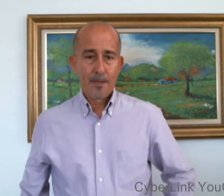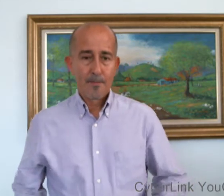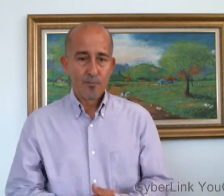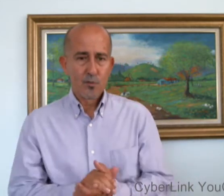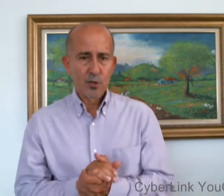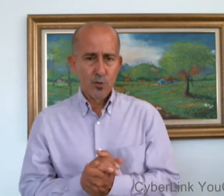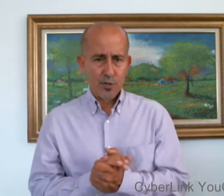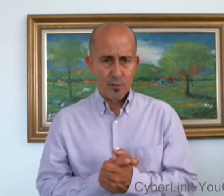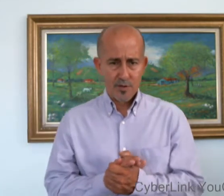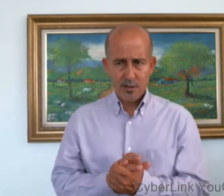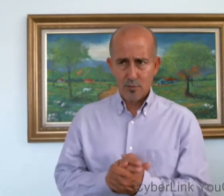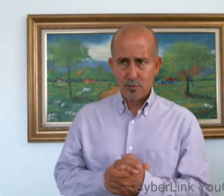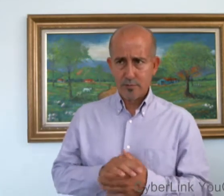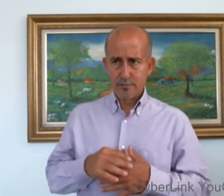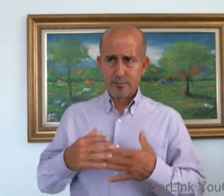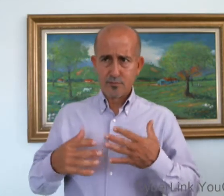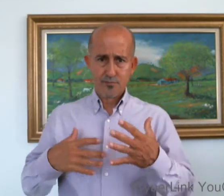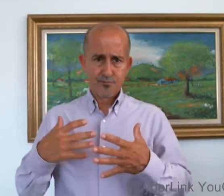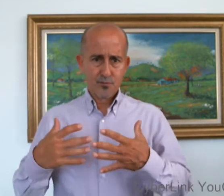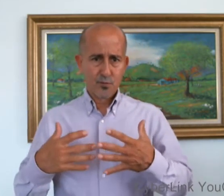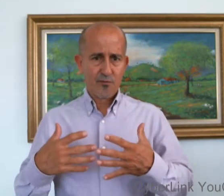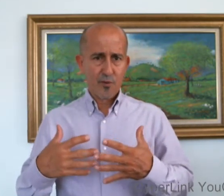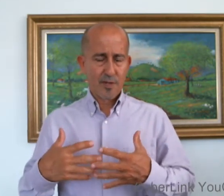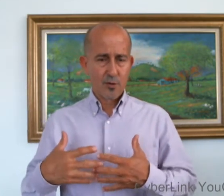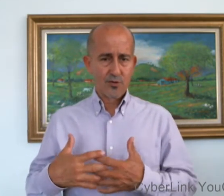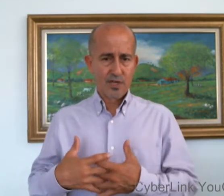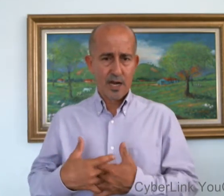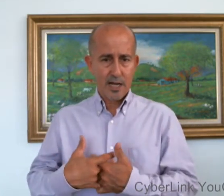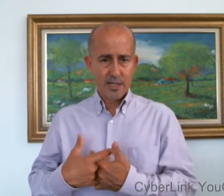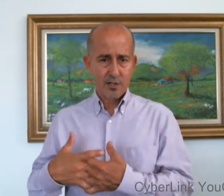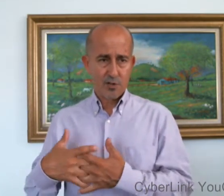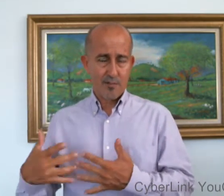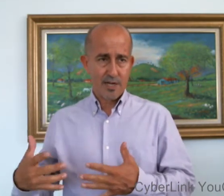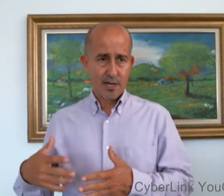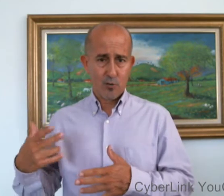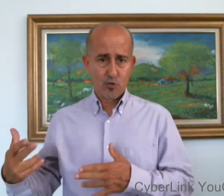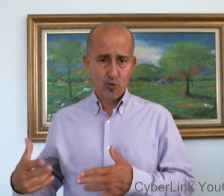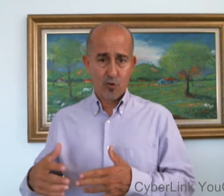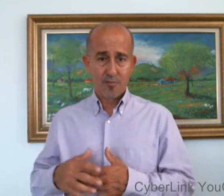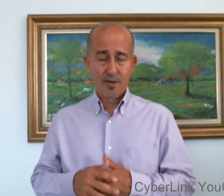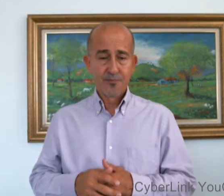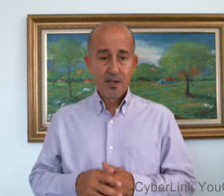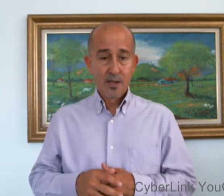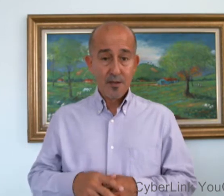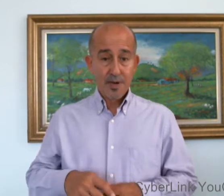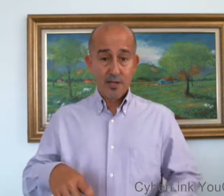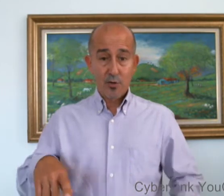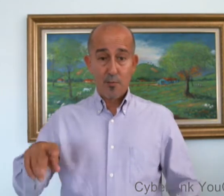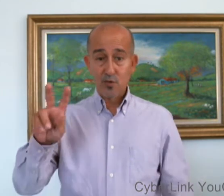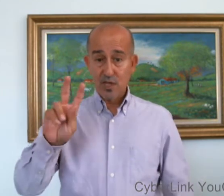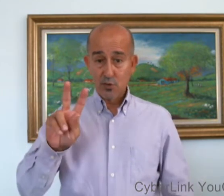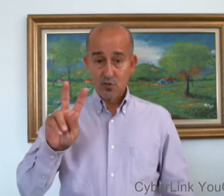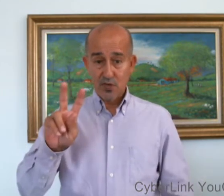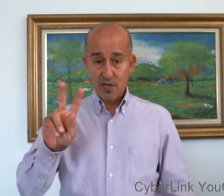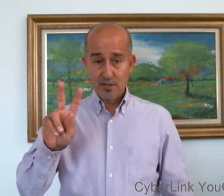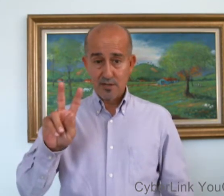un seudónimo verdad cómodos una forma de conocer a alguien de otra manera con otro nombre y para esto vamos al dos señas